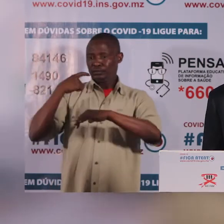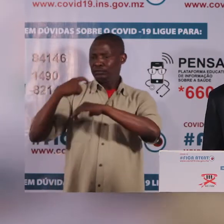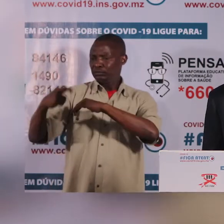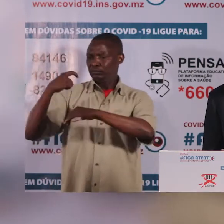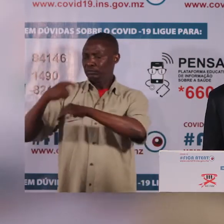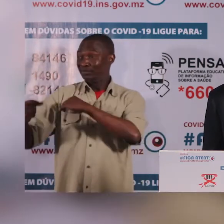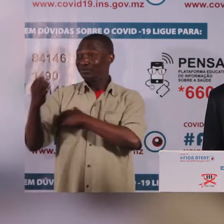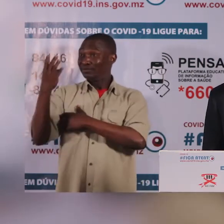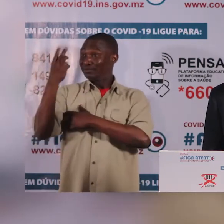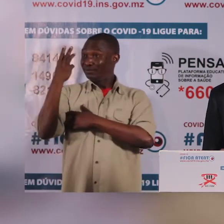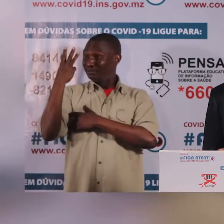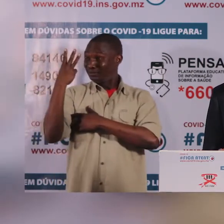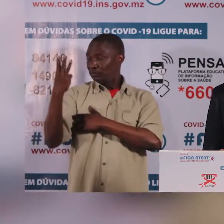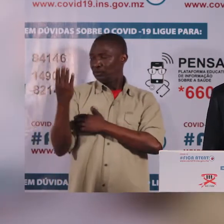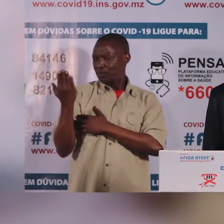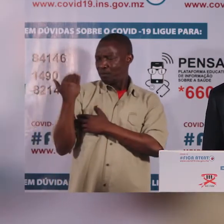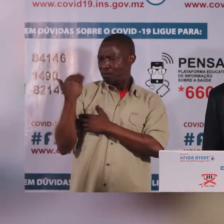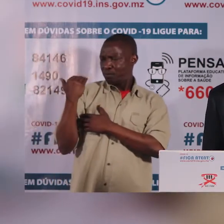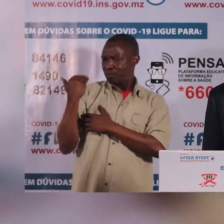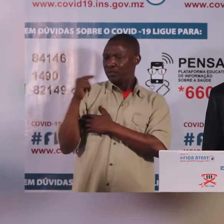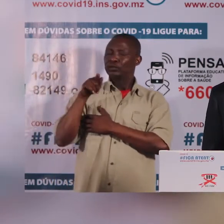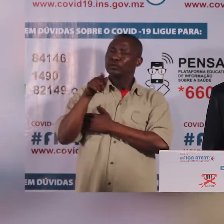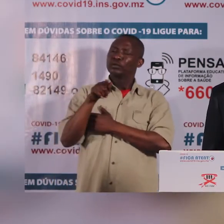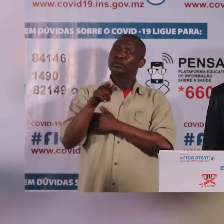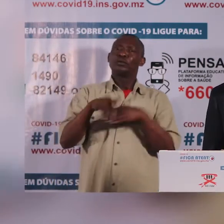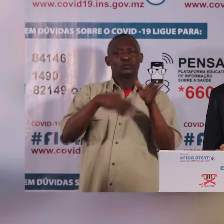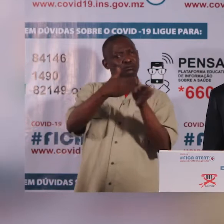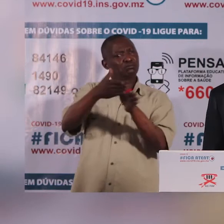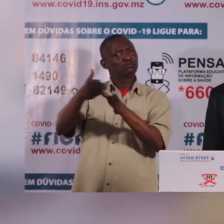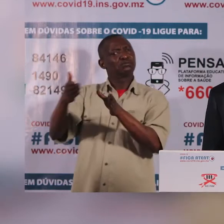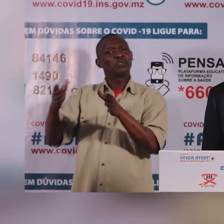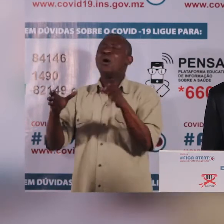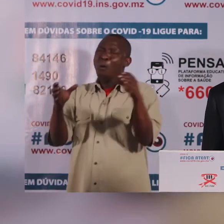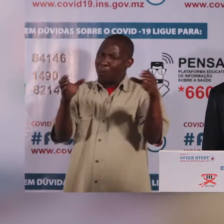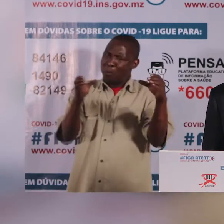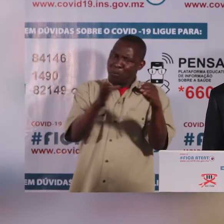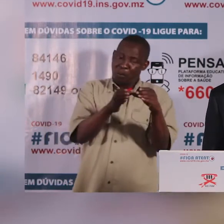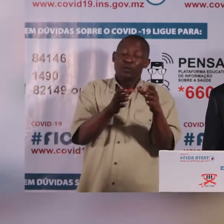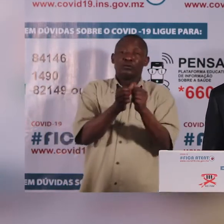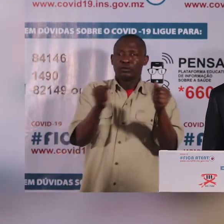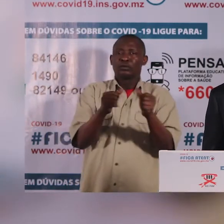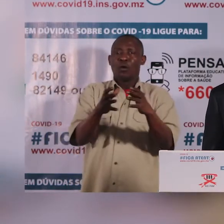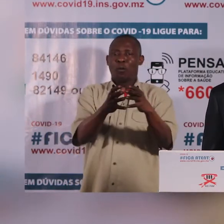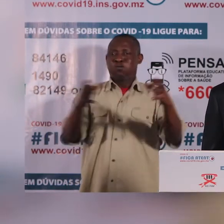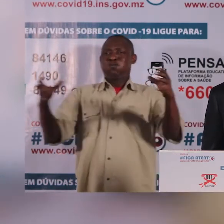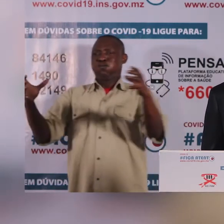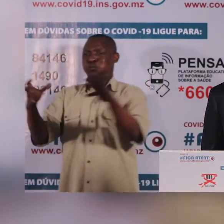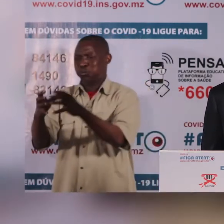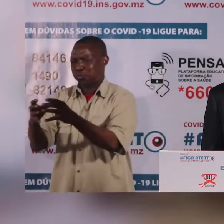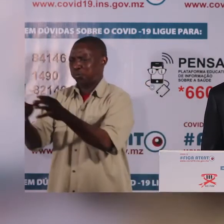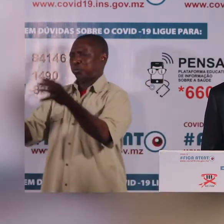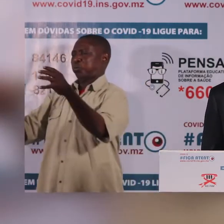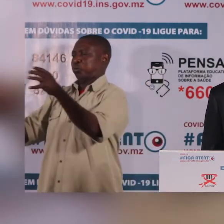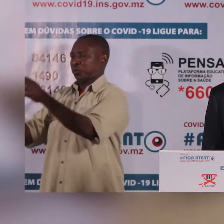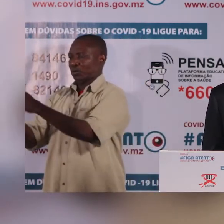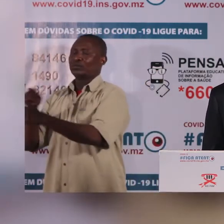na semana anterior. Este tipo de oscilação é um tipo de oscilação que se pode esperar numa epidemia que é